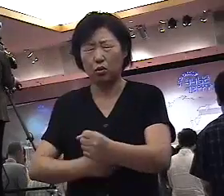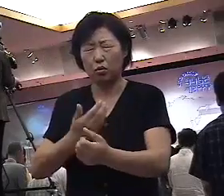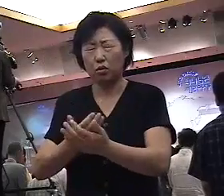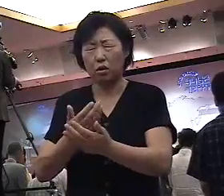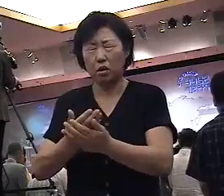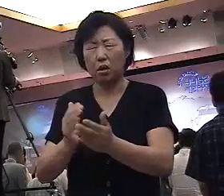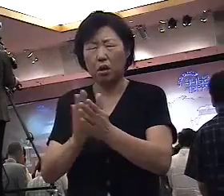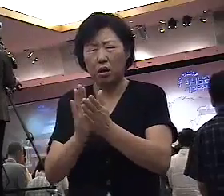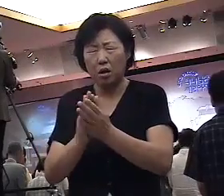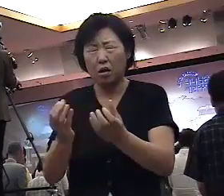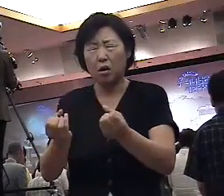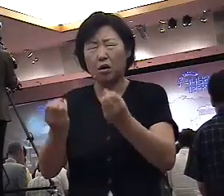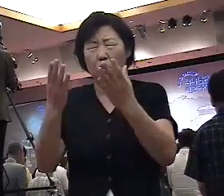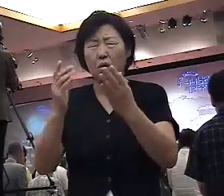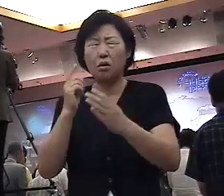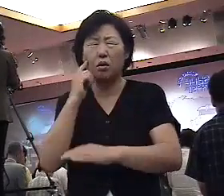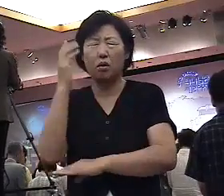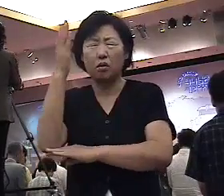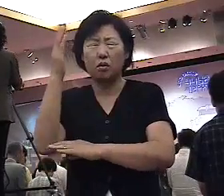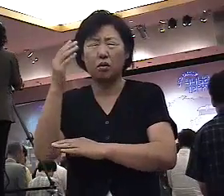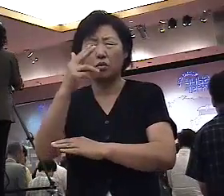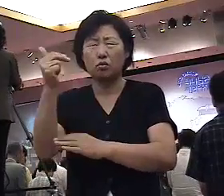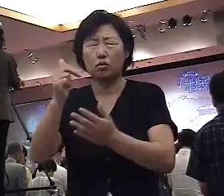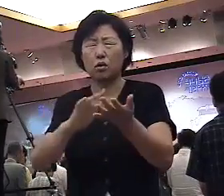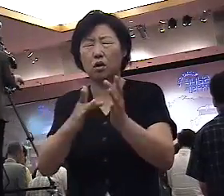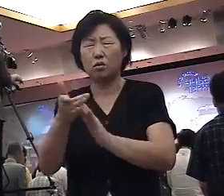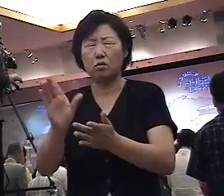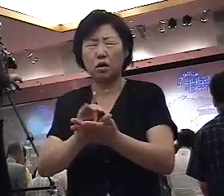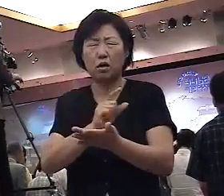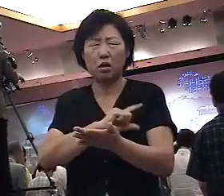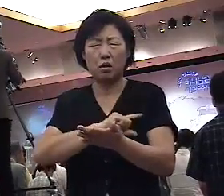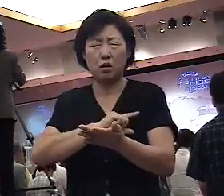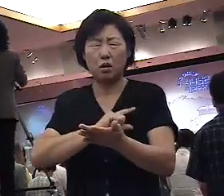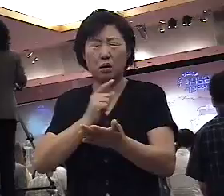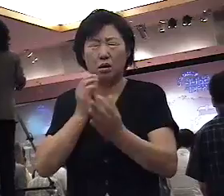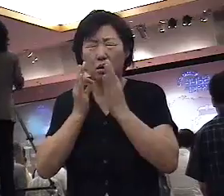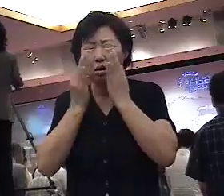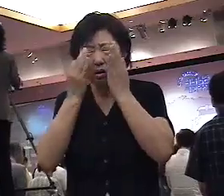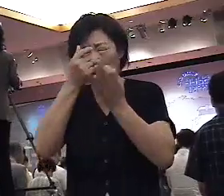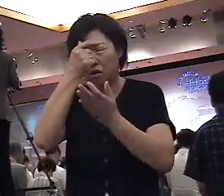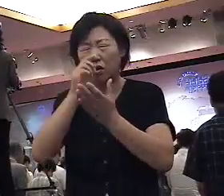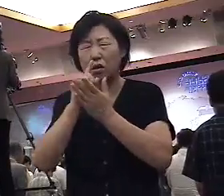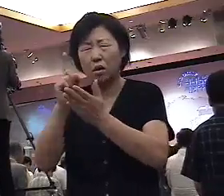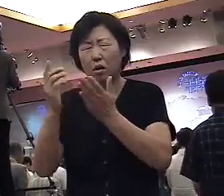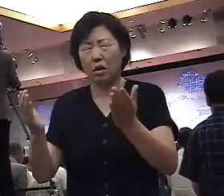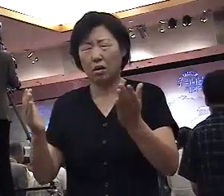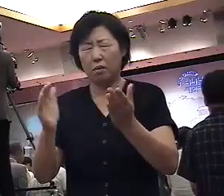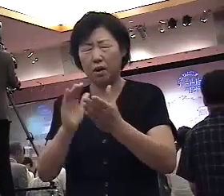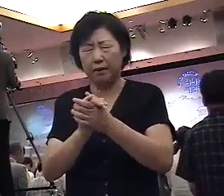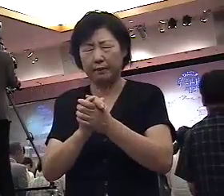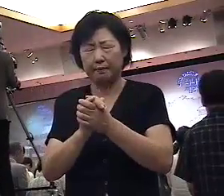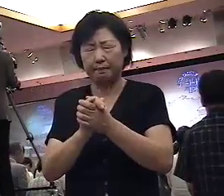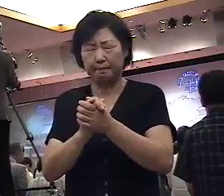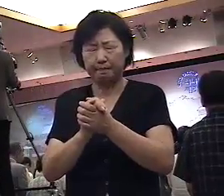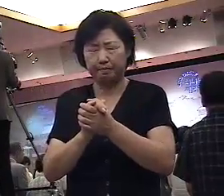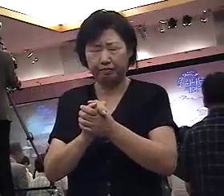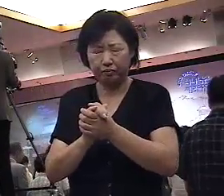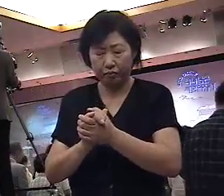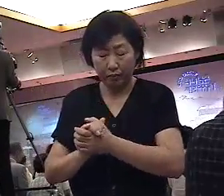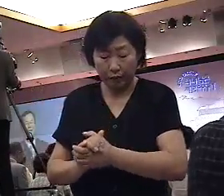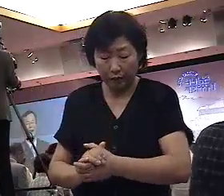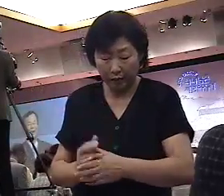주시옵소서. 할렐루야. 영광스러운 우리 주 예수님의 이름으로 간절히 기도하옵나이다. 아멘.